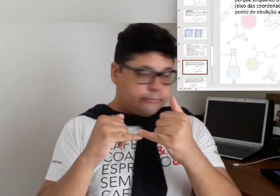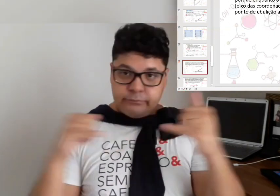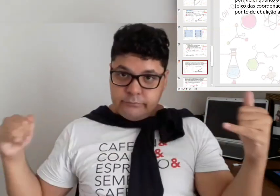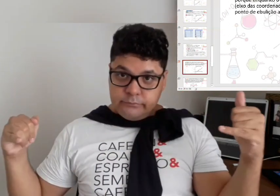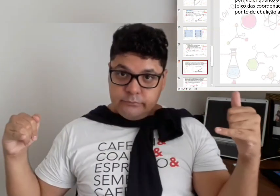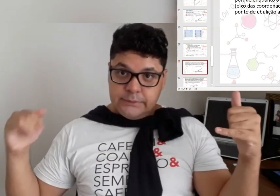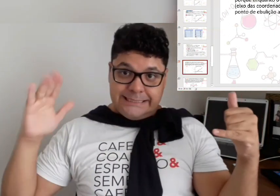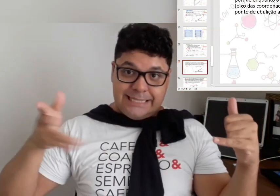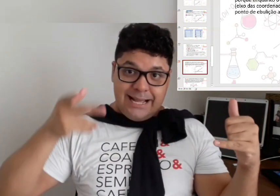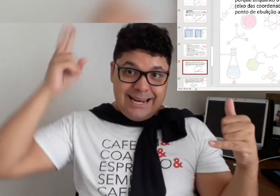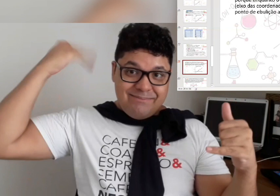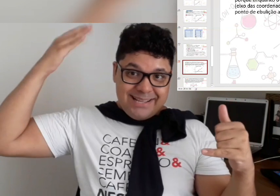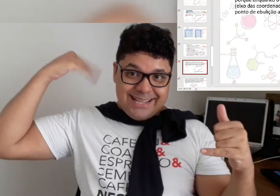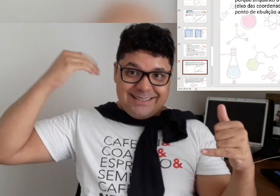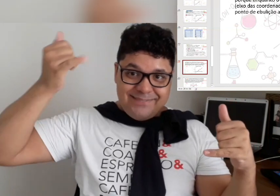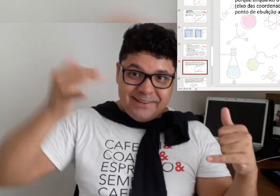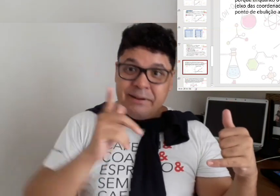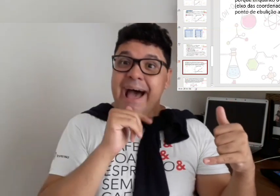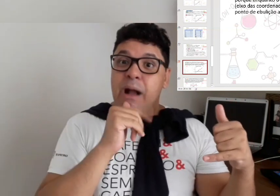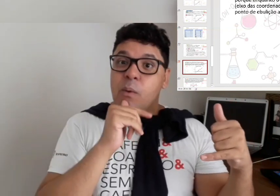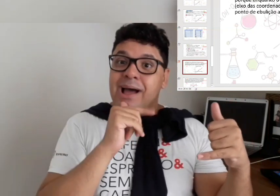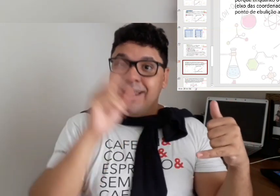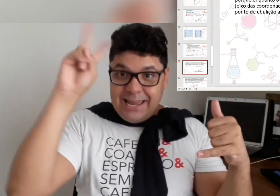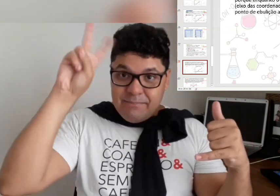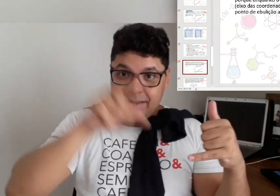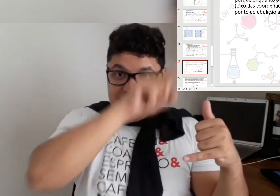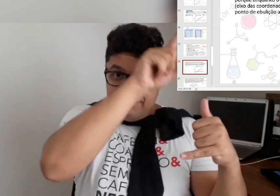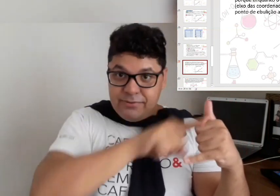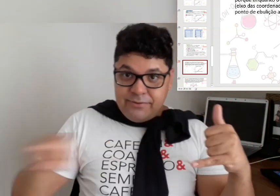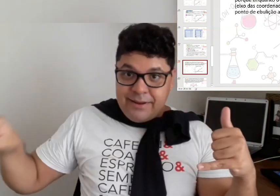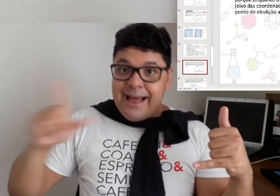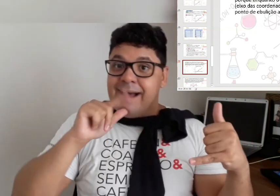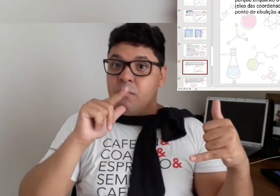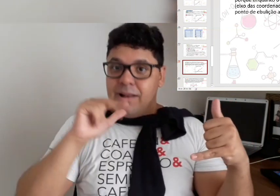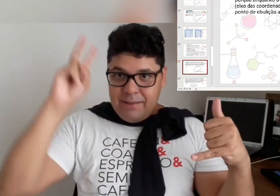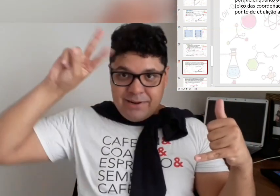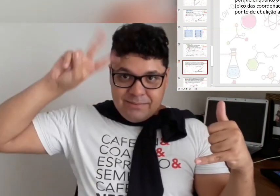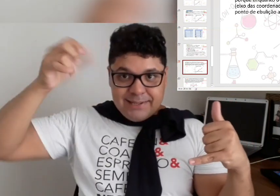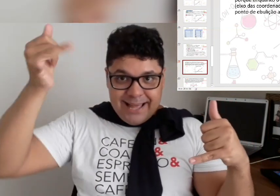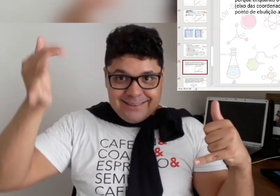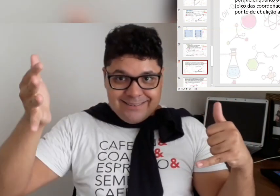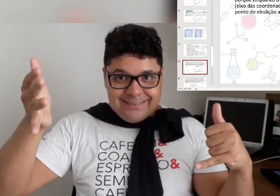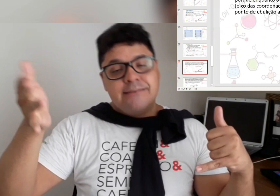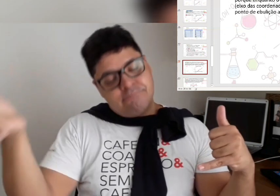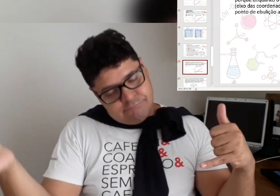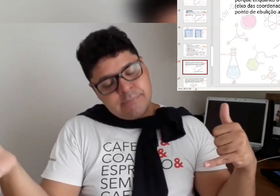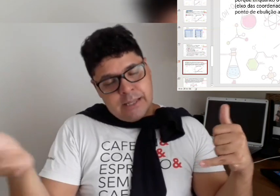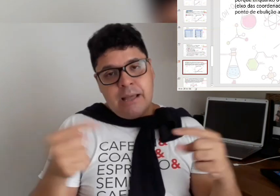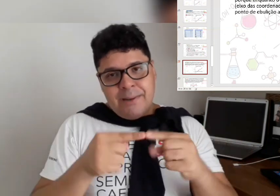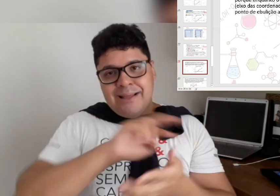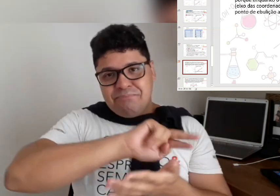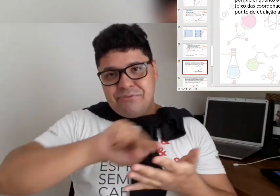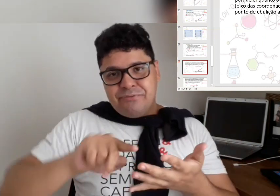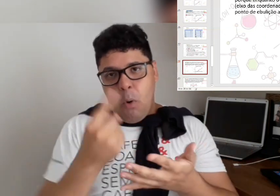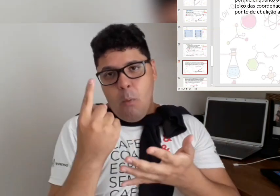patamares. Ó, então lembra que a gente falou da água aqui? Deixa eu tirar minha cara daqui. Lembra que a gente falou da água, né? A água é